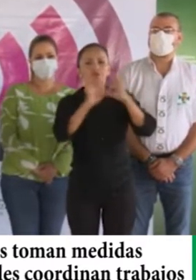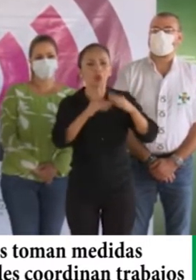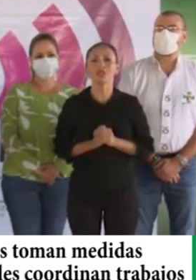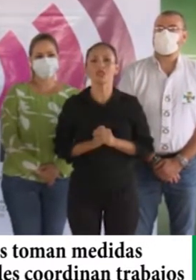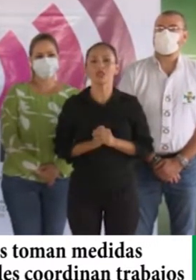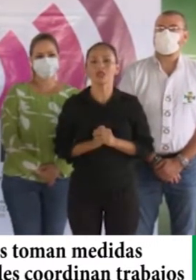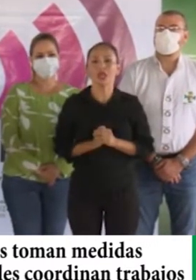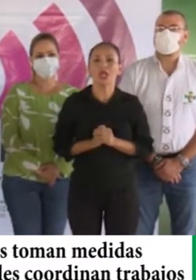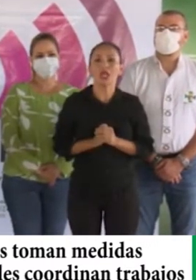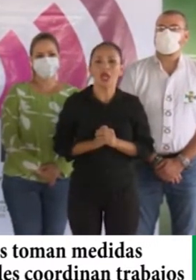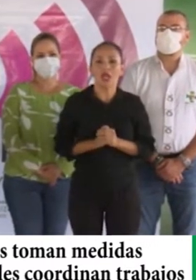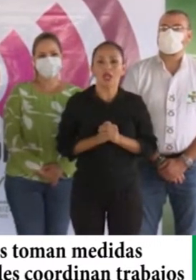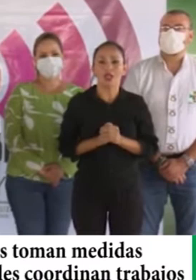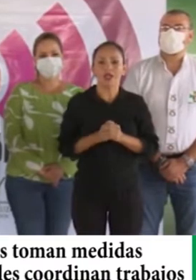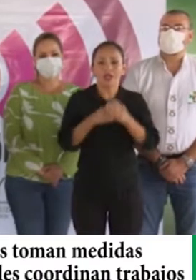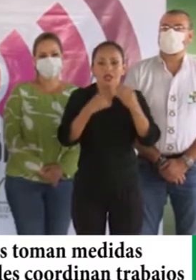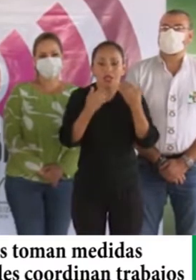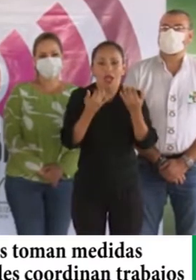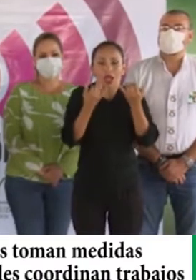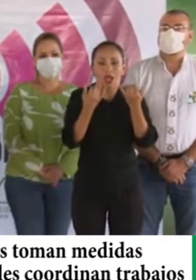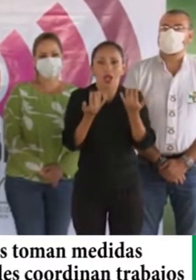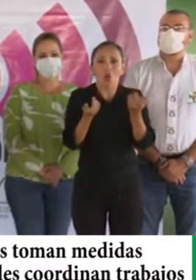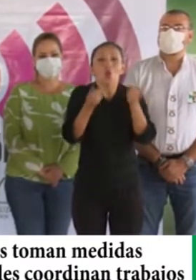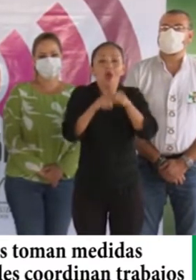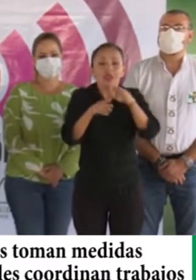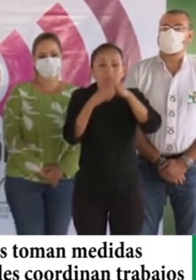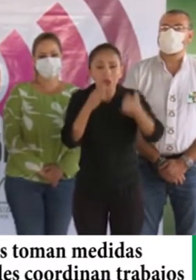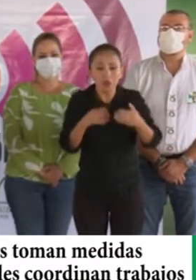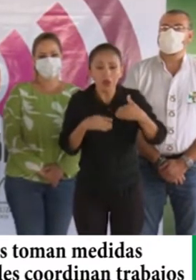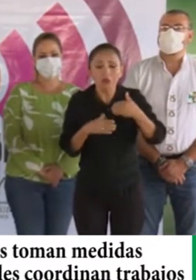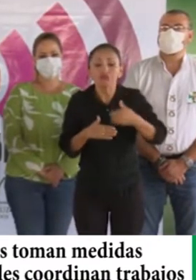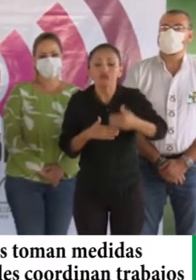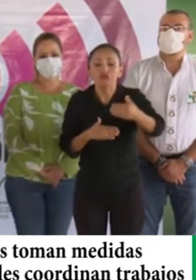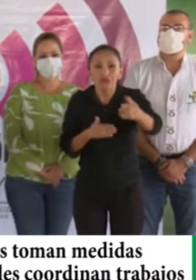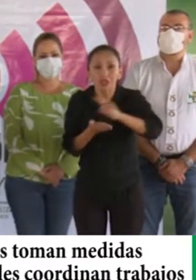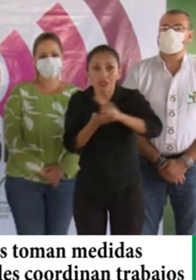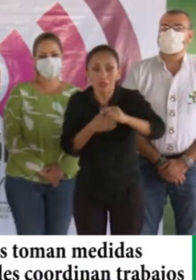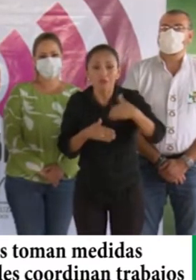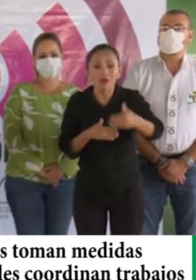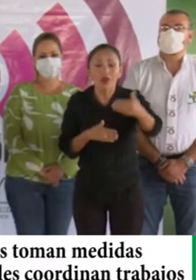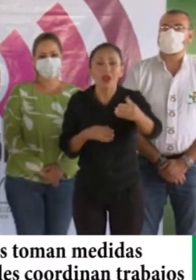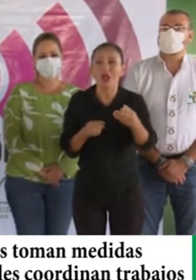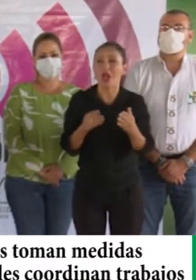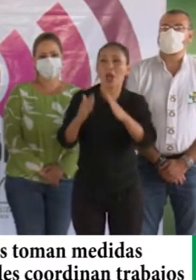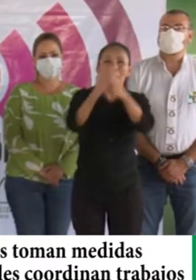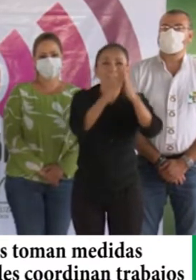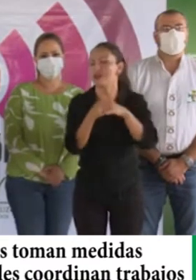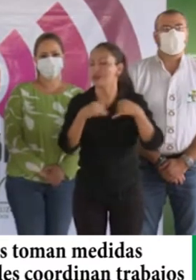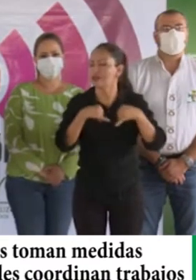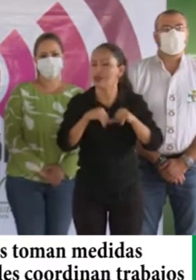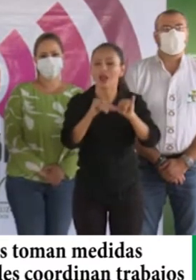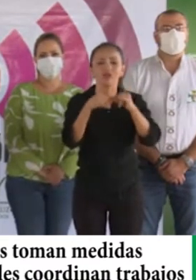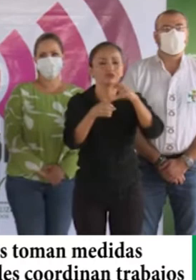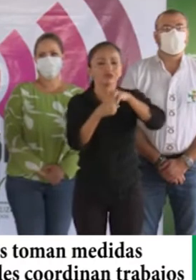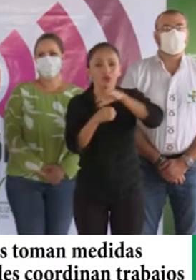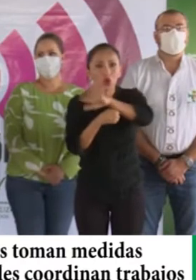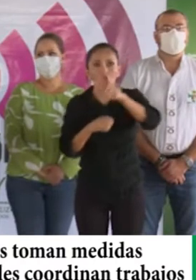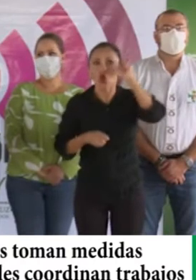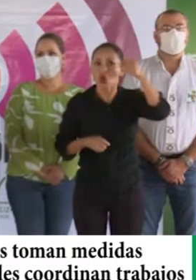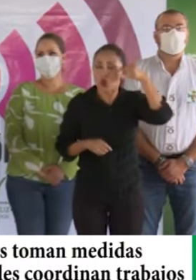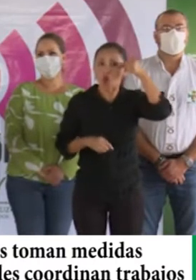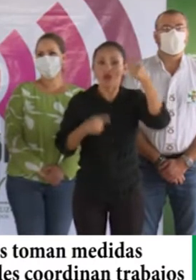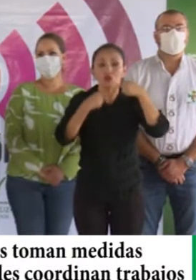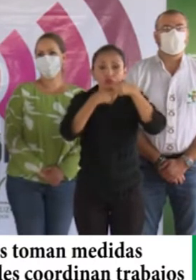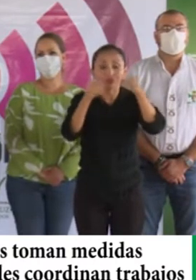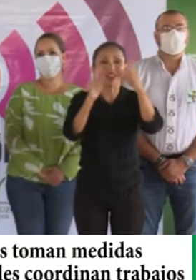avance y esta terminará el día durante esta semana en los barrios que no hemos llegado. El gobierno ha